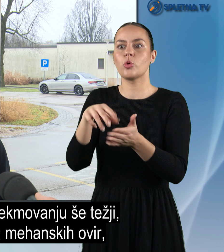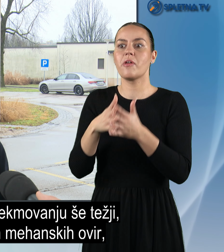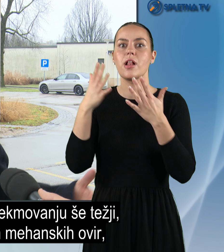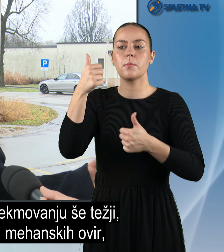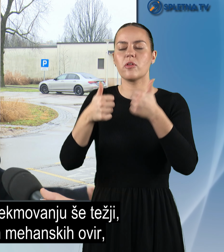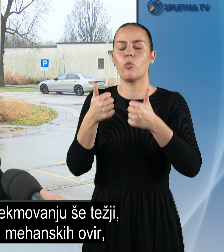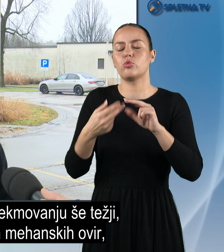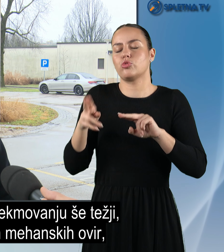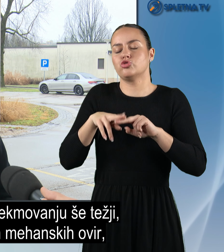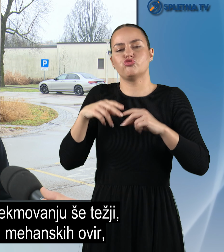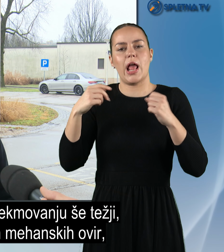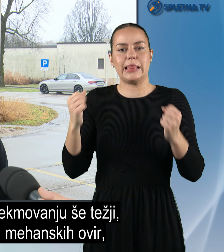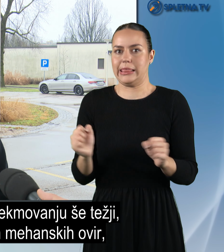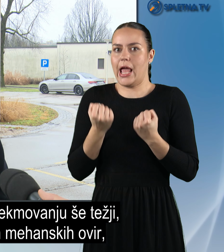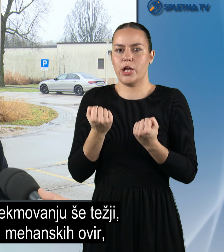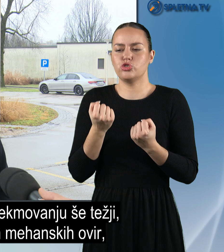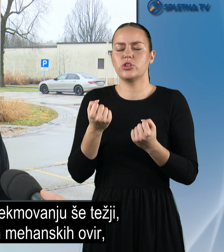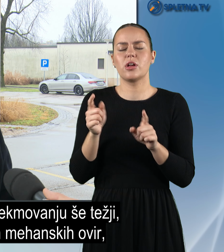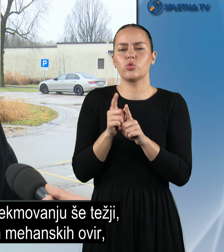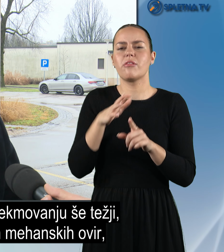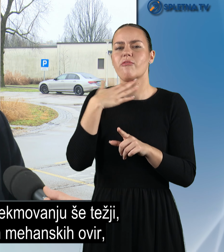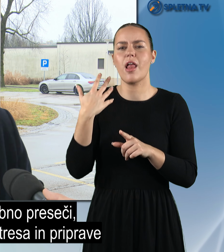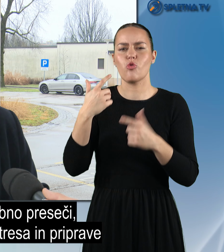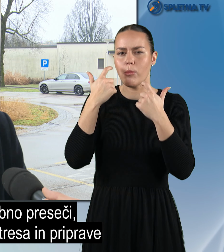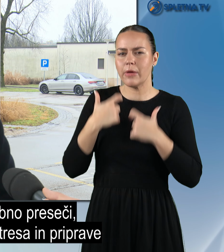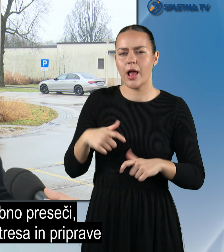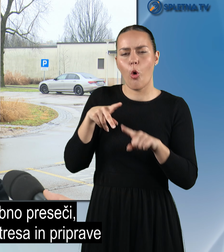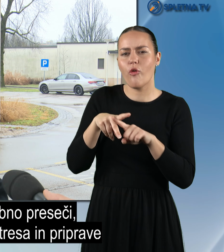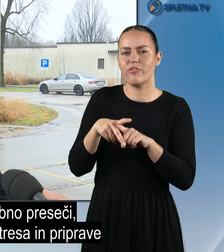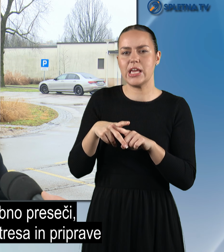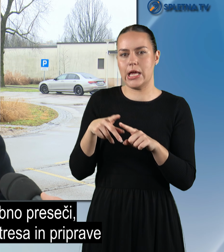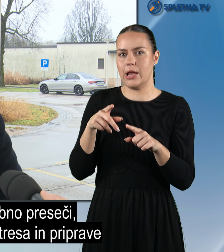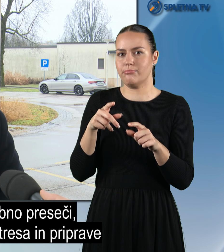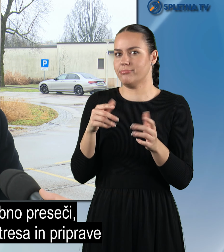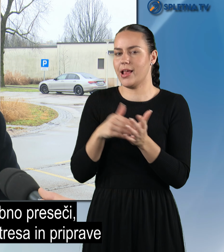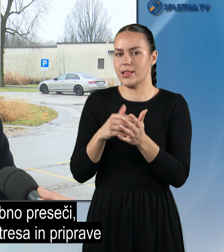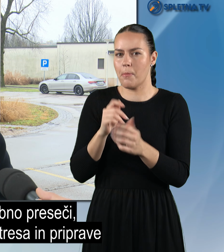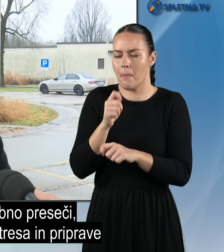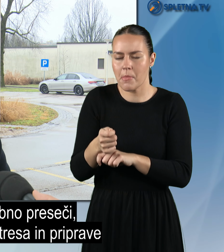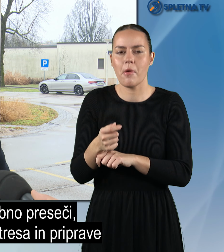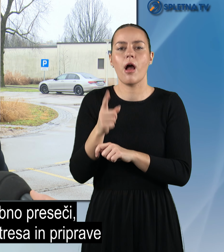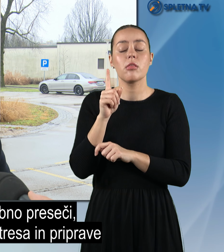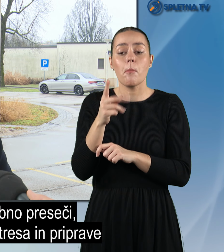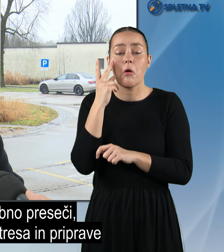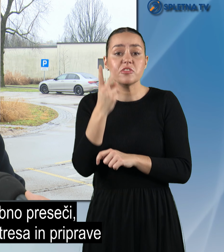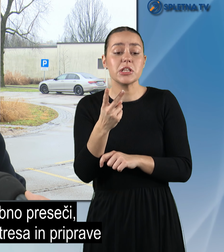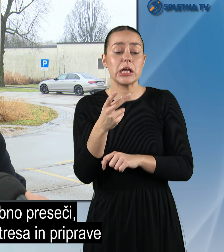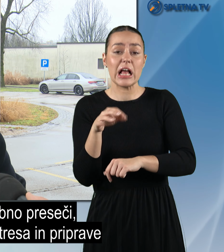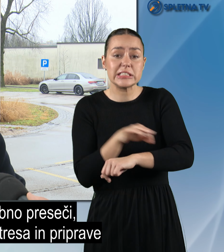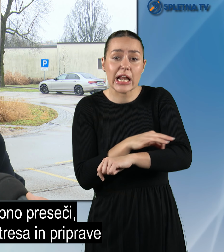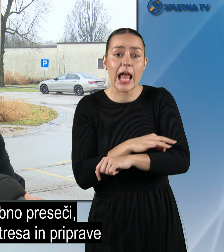težji, ker je še polno nekih mehanskih ovir, recimo, ki jih je treba preseči, ampak z vidika stresa